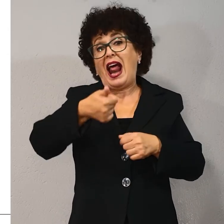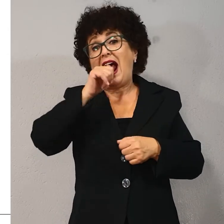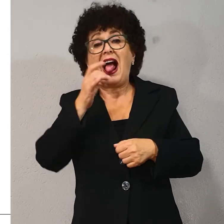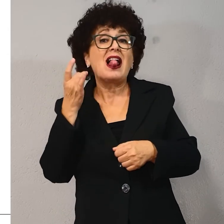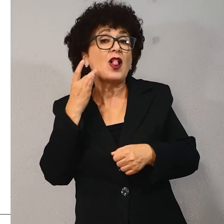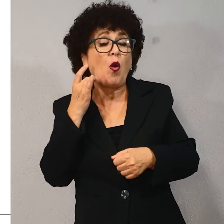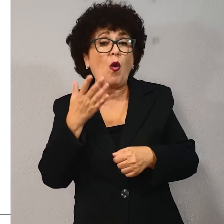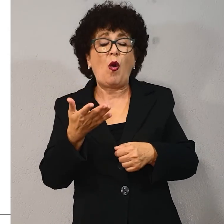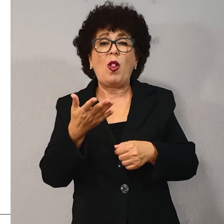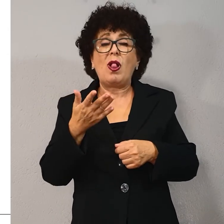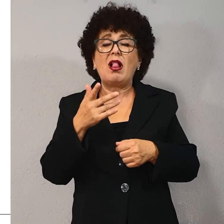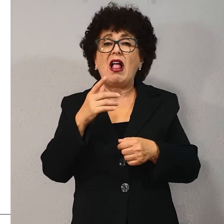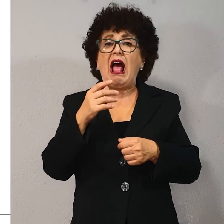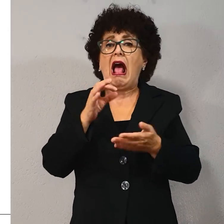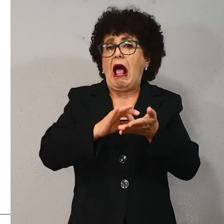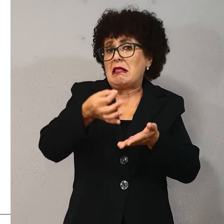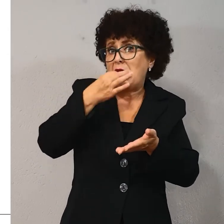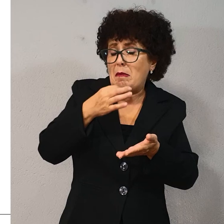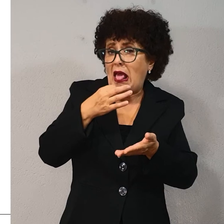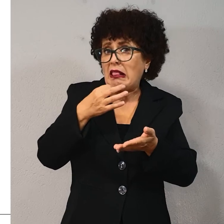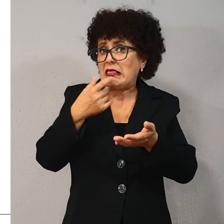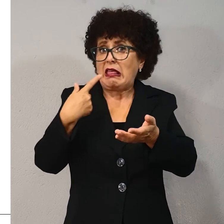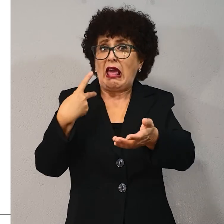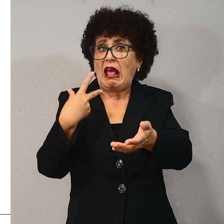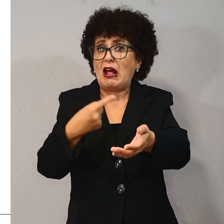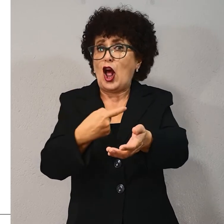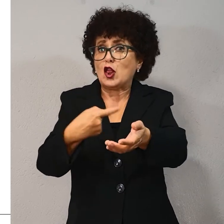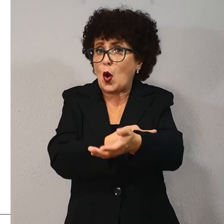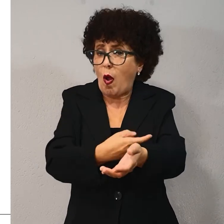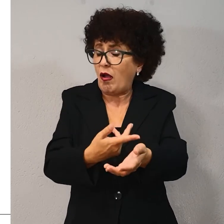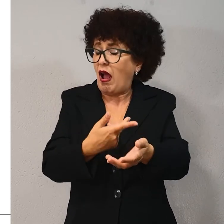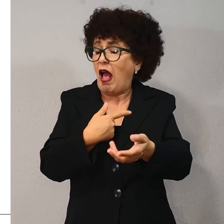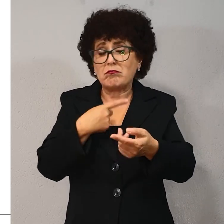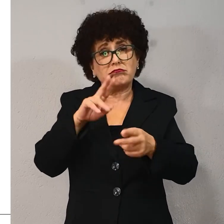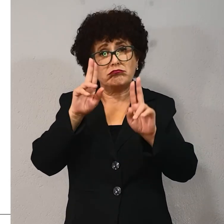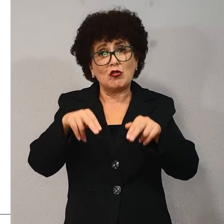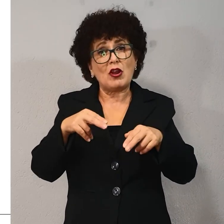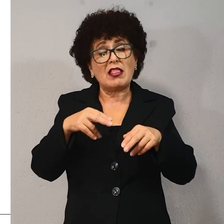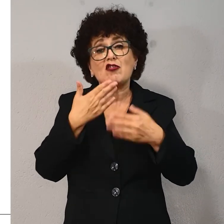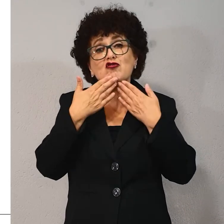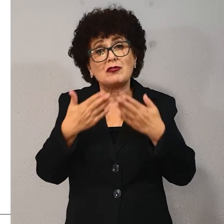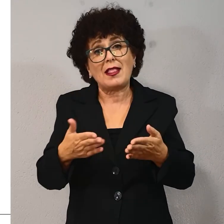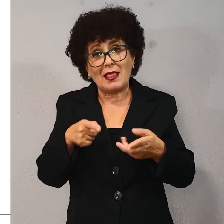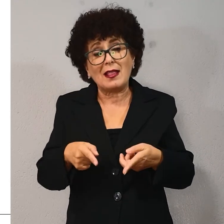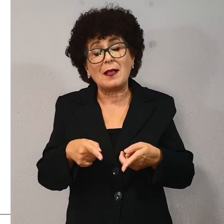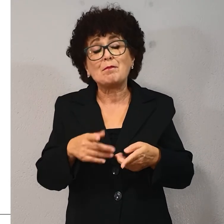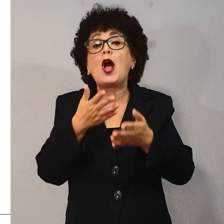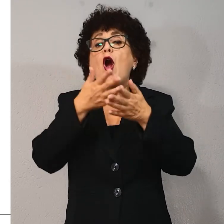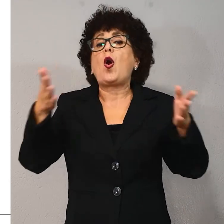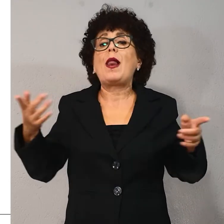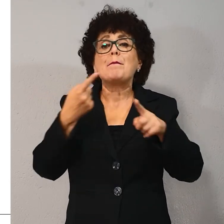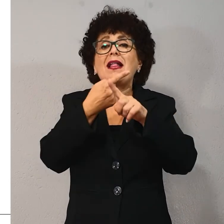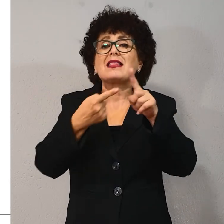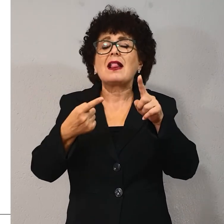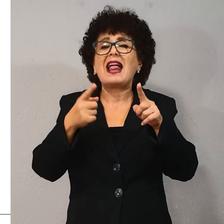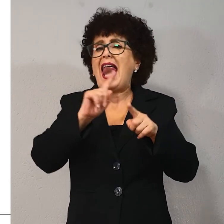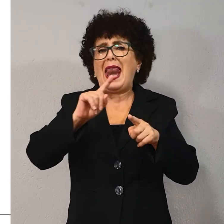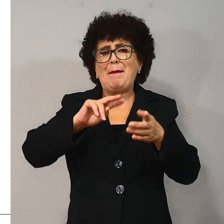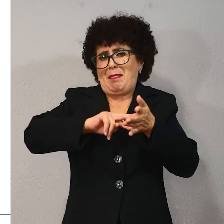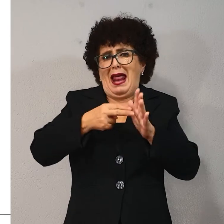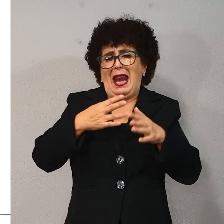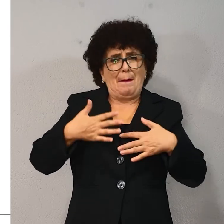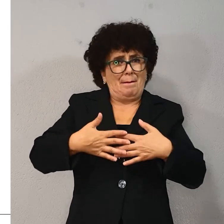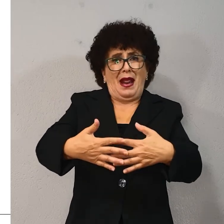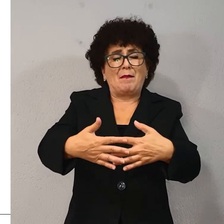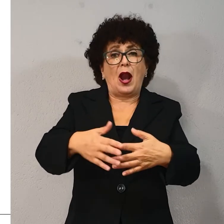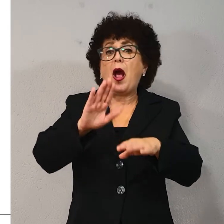или психоделични субстанци кои влијат врз самоконтролата. Голем дел од непланираните бременности,